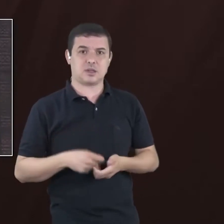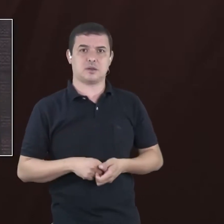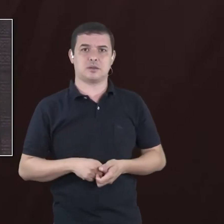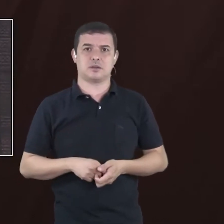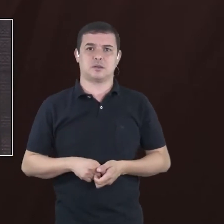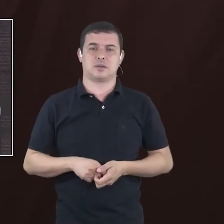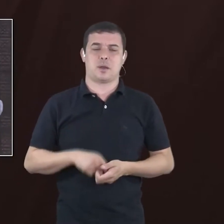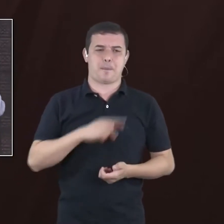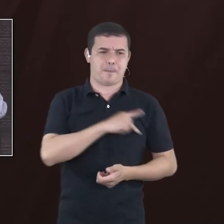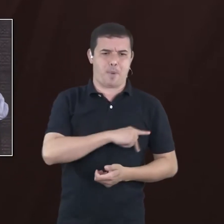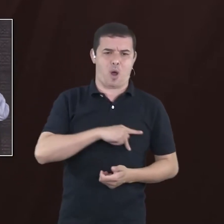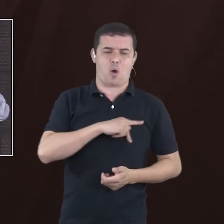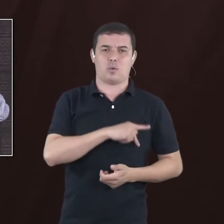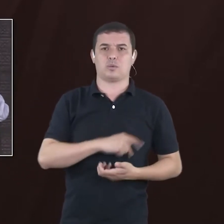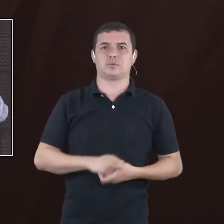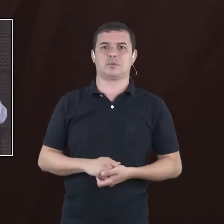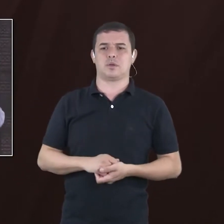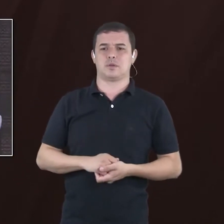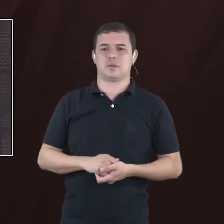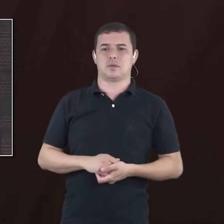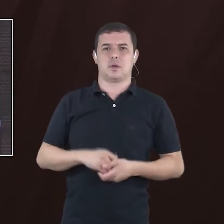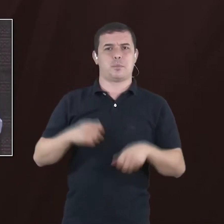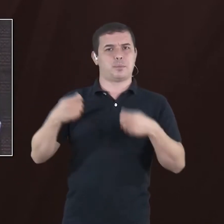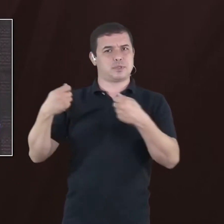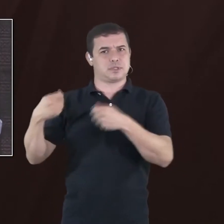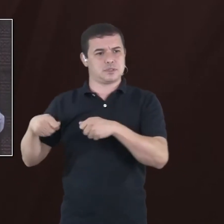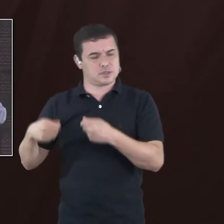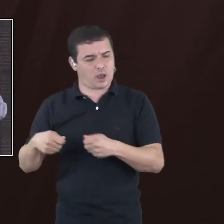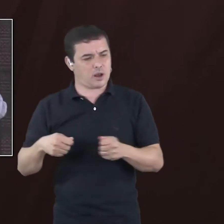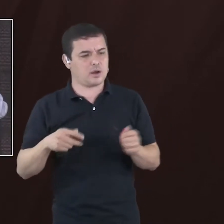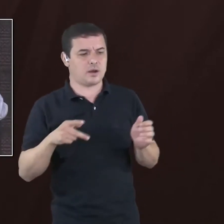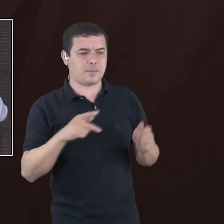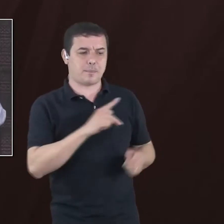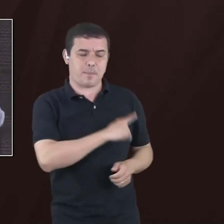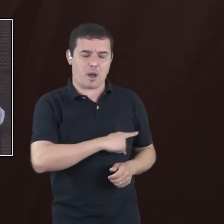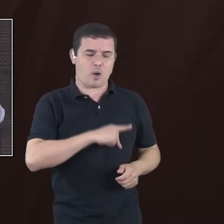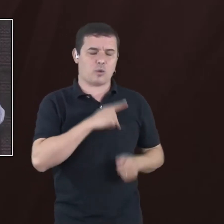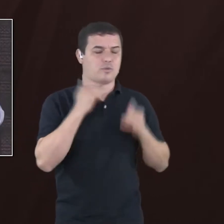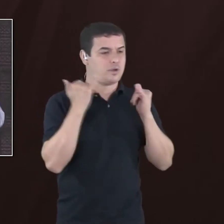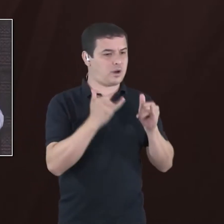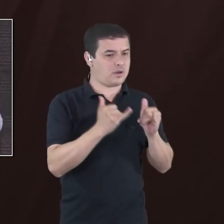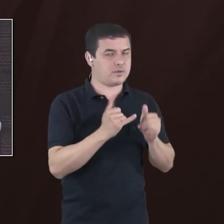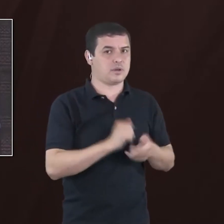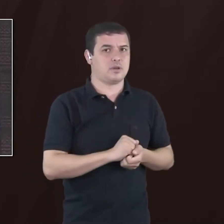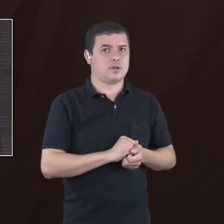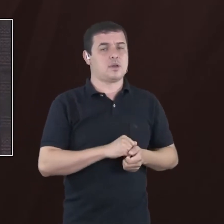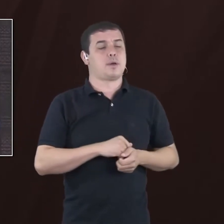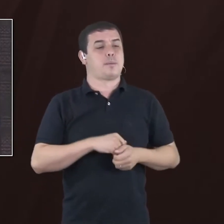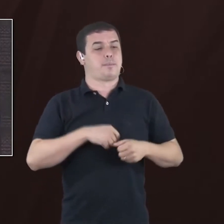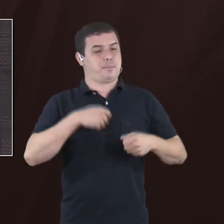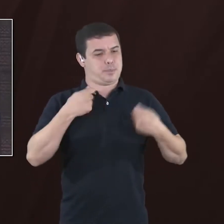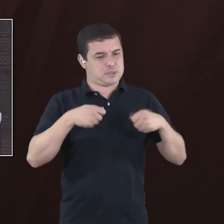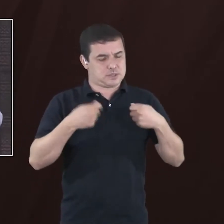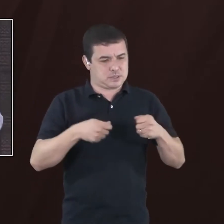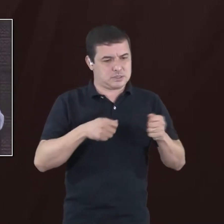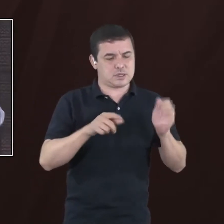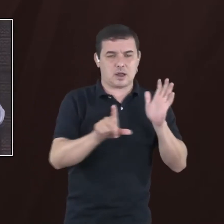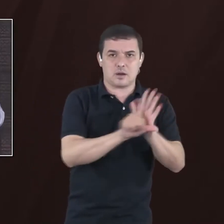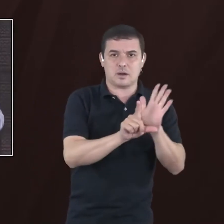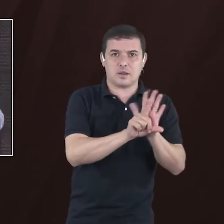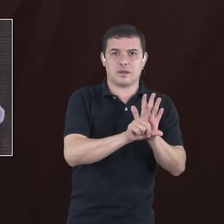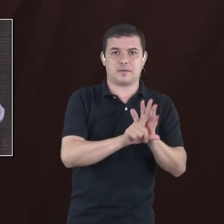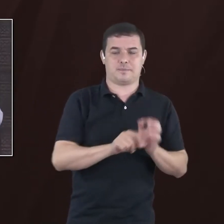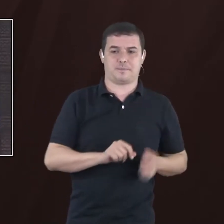necessário que eles observassem a lei de Moisés e circuncidassem. Todos precisavam,